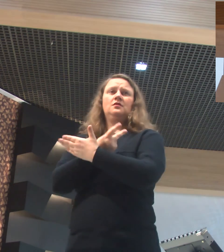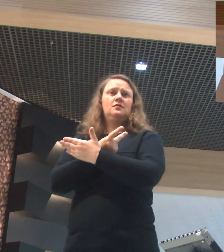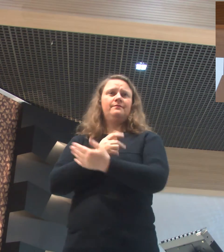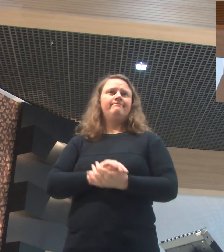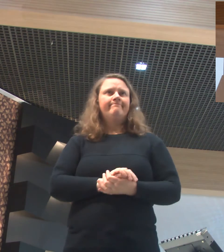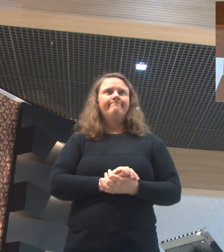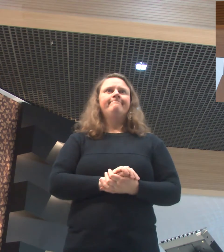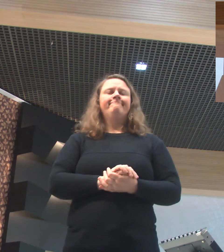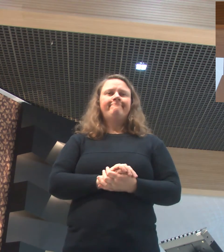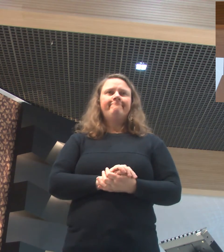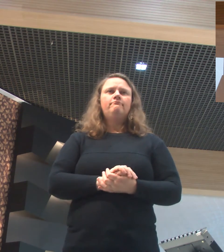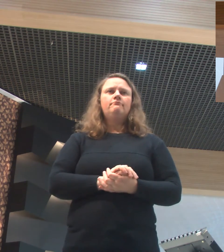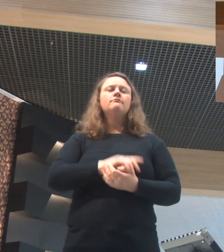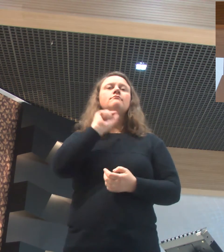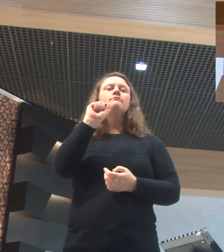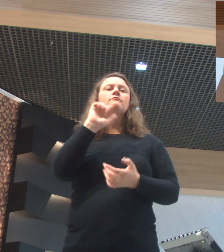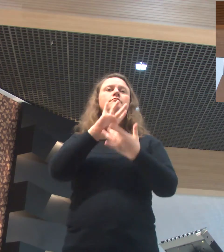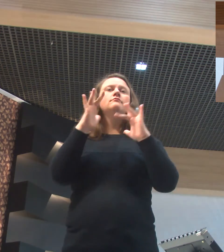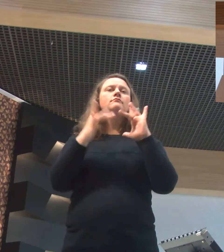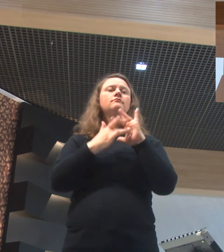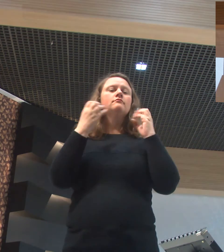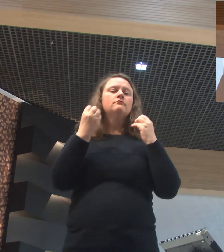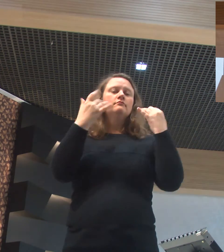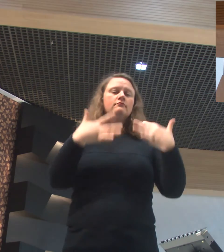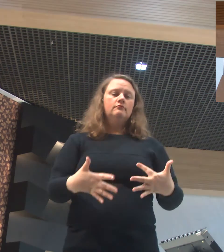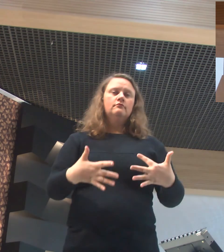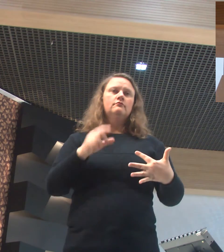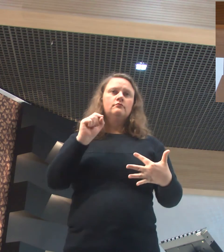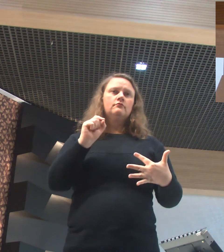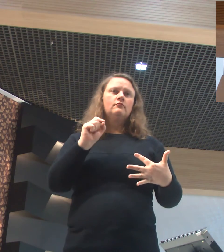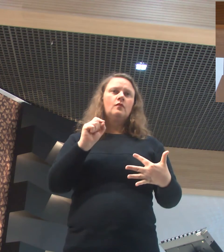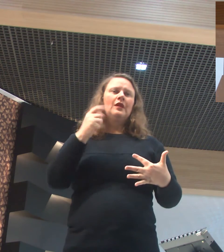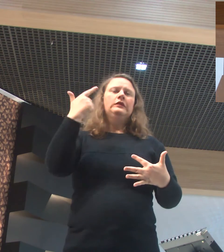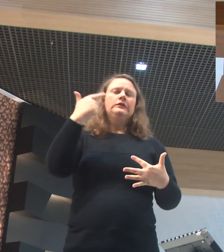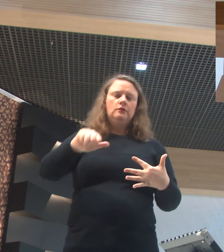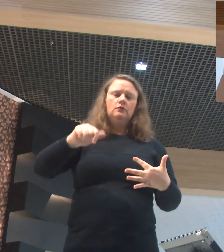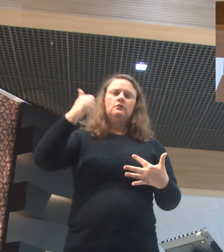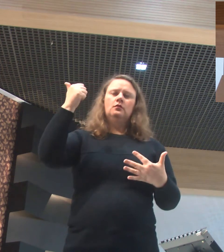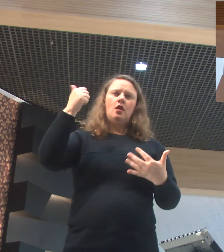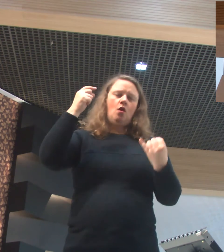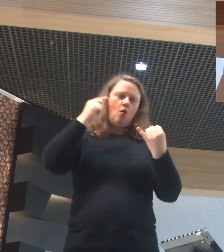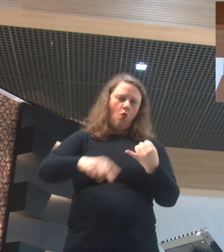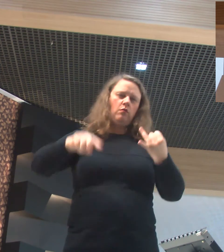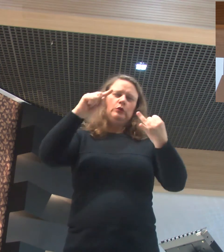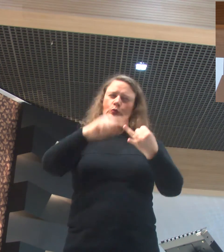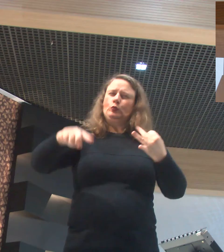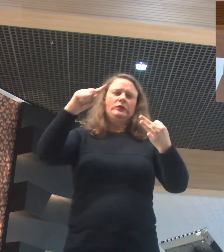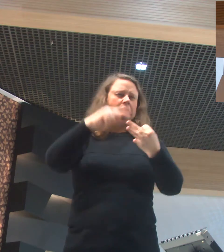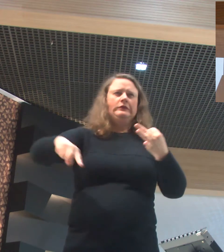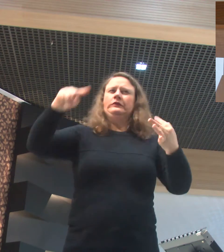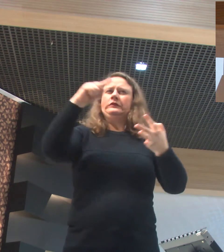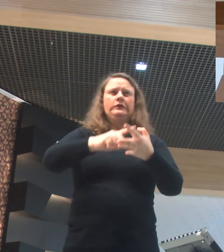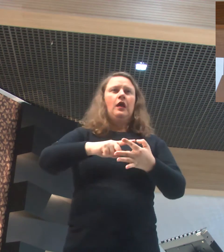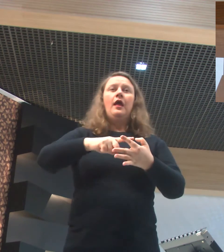Mas o que Jesus está dizendo quando ele está falando, e várias vezes ele falou fariseus